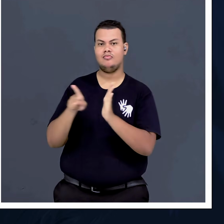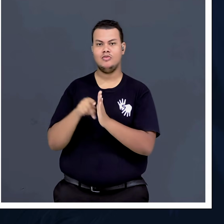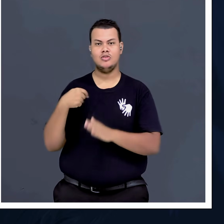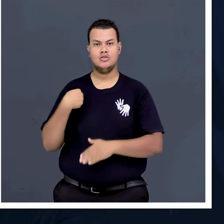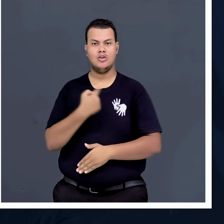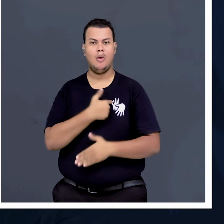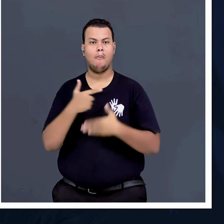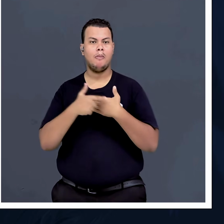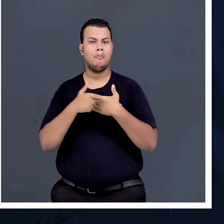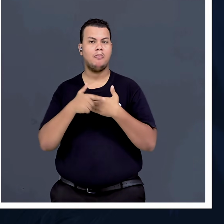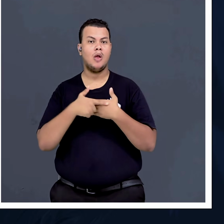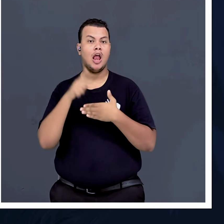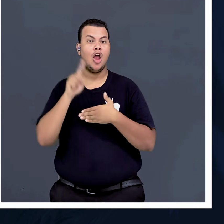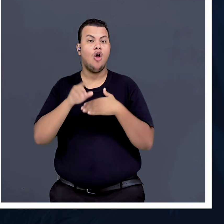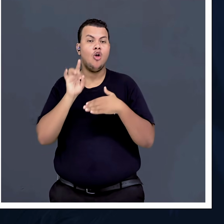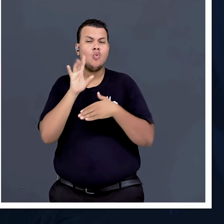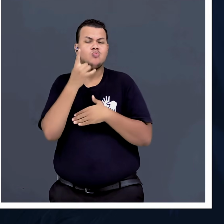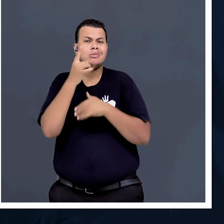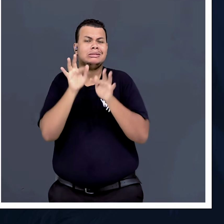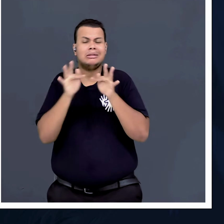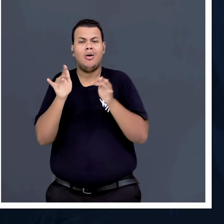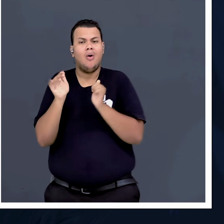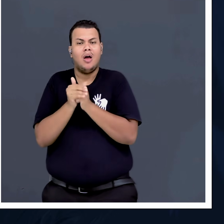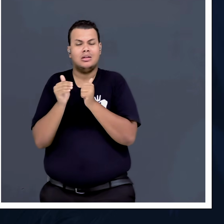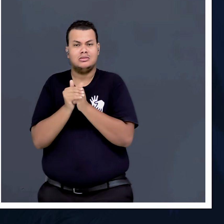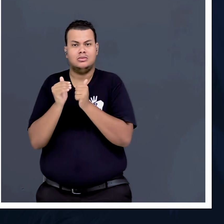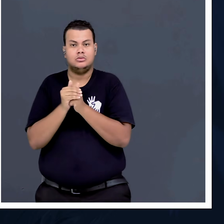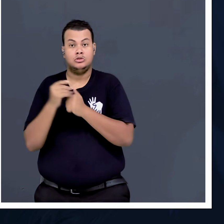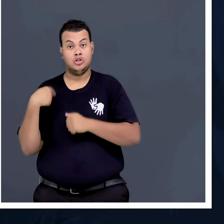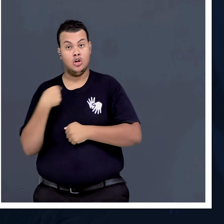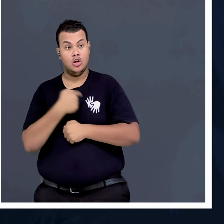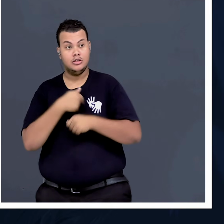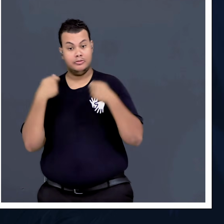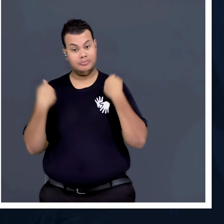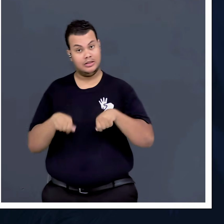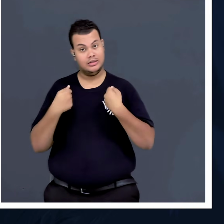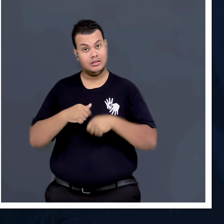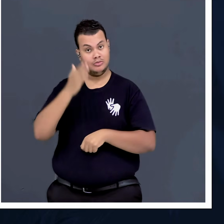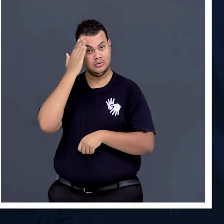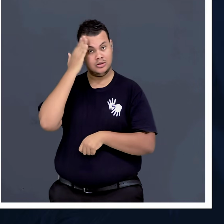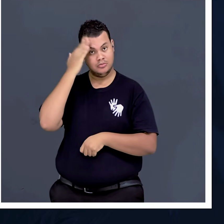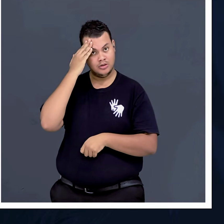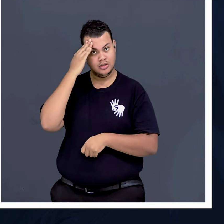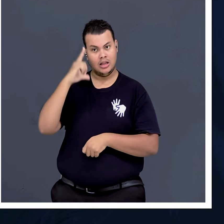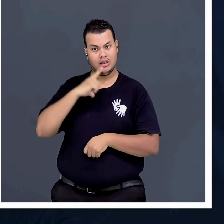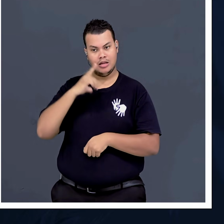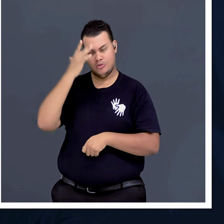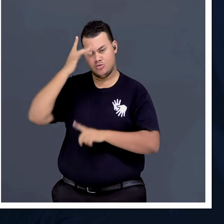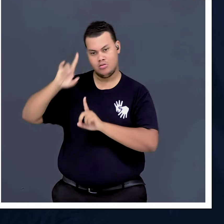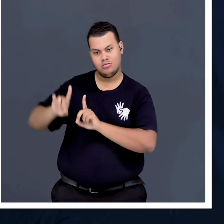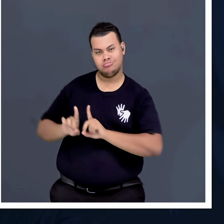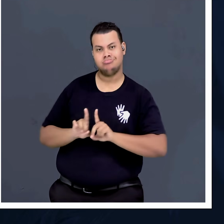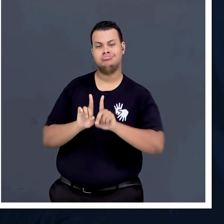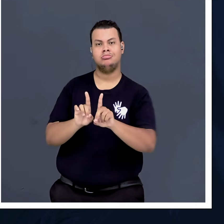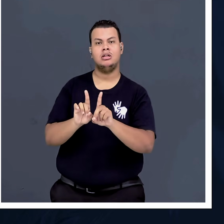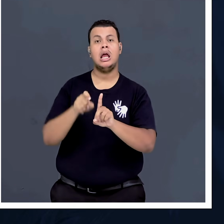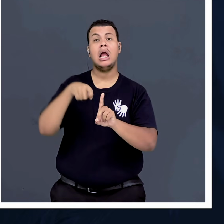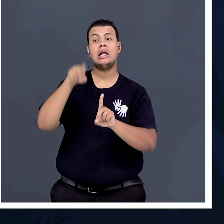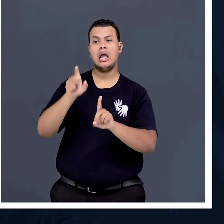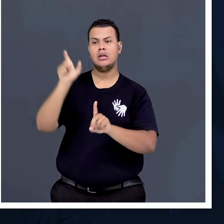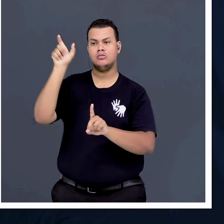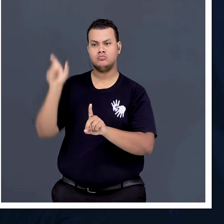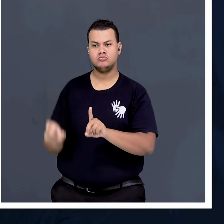ministério com uma oração? Nós precisamos saber quem está ao nosso lado. Precisamos saber com quem